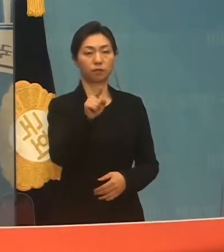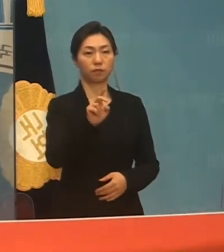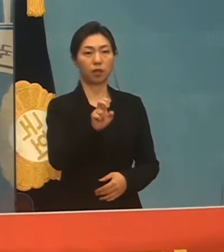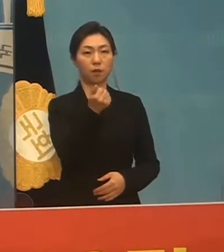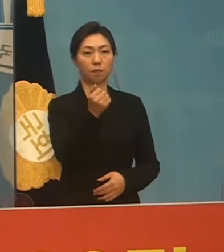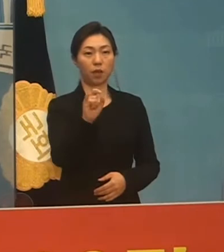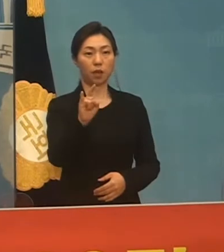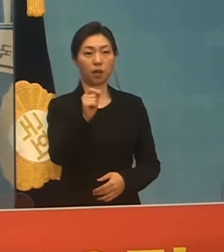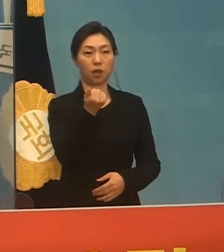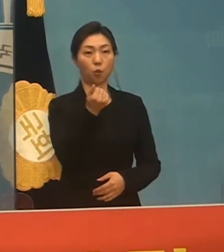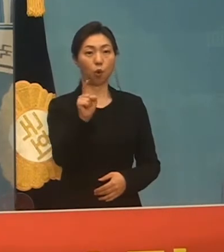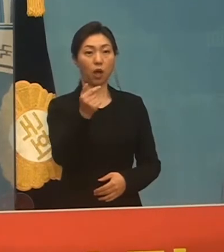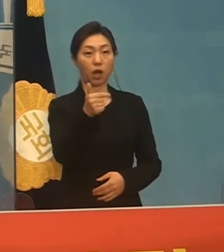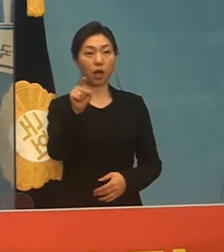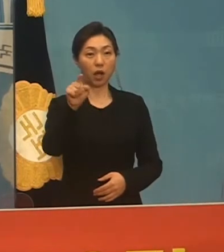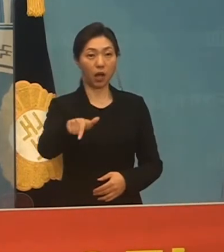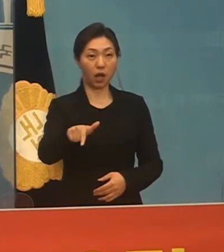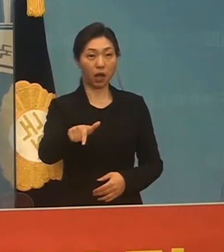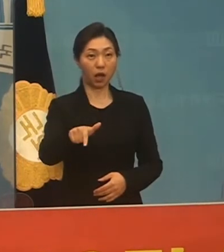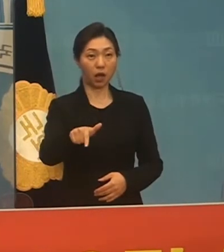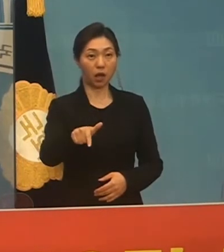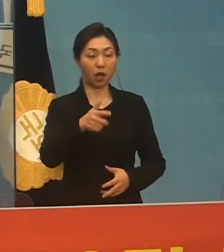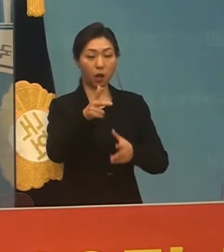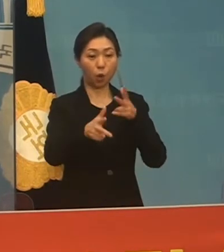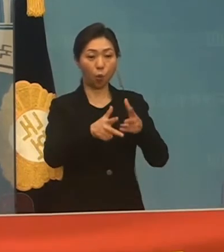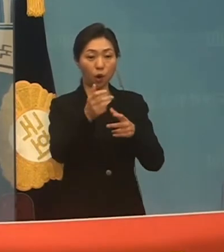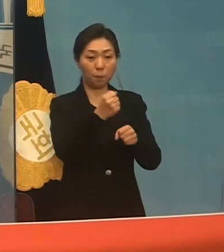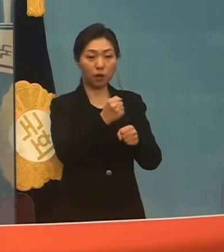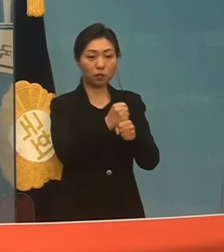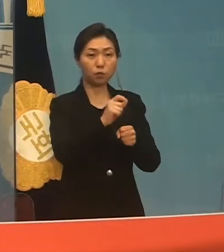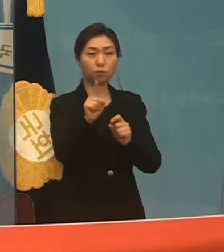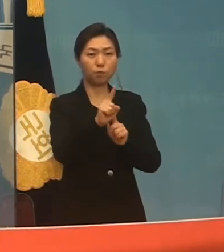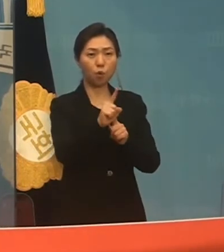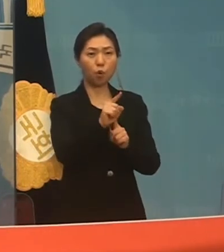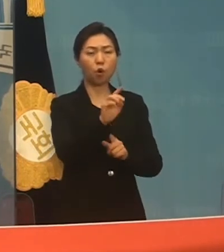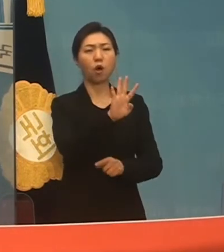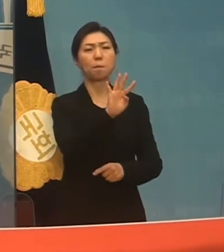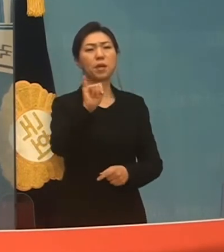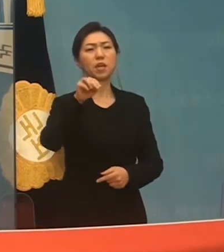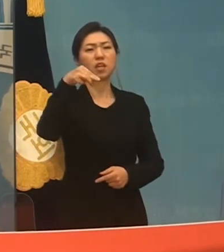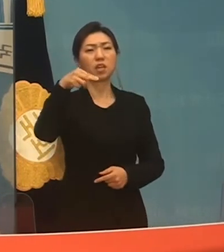남해학은 비료 생산은 우리나라 전체 한 40% 이상을 차지하고 있는